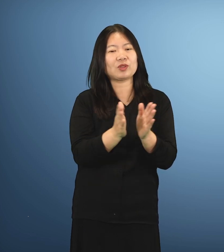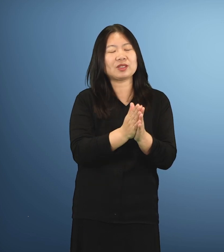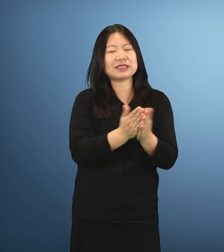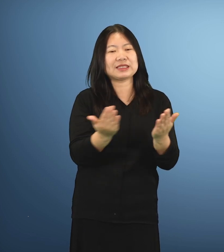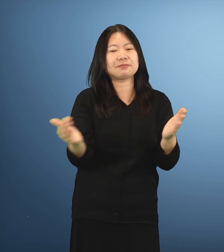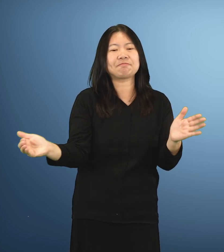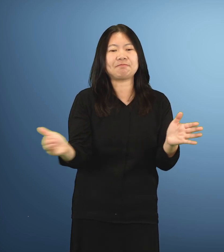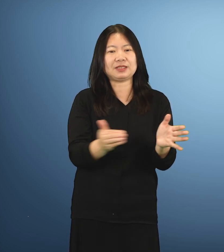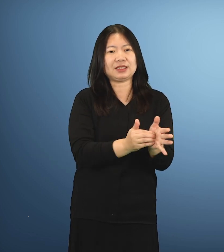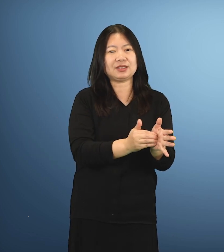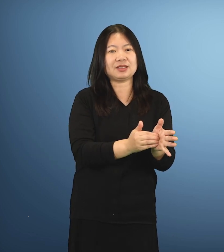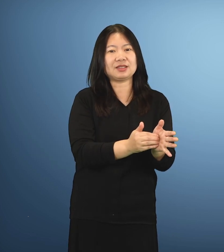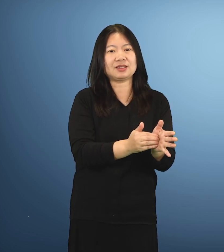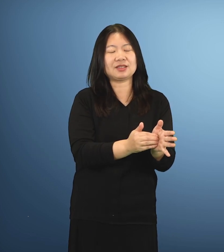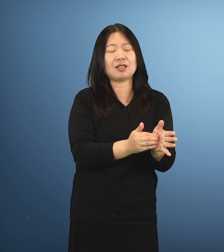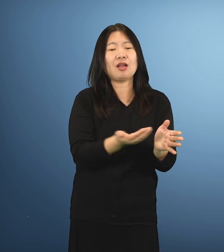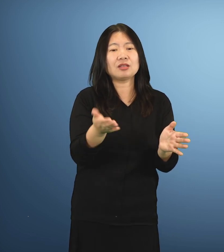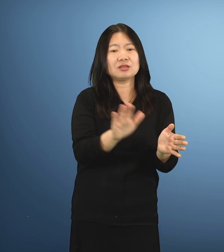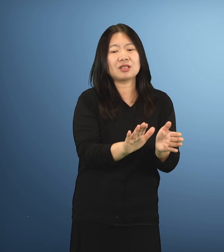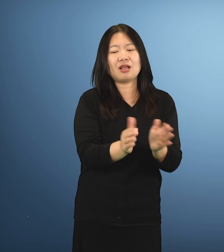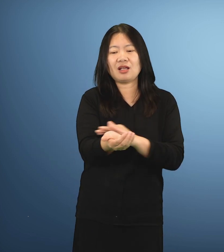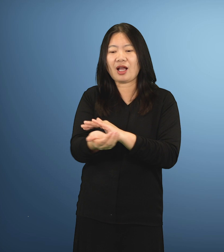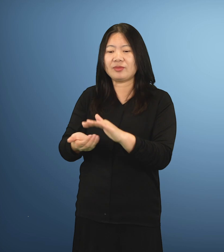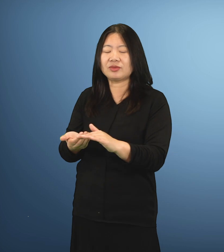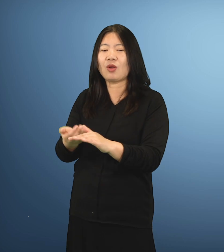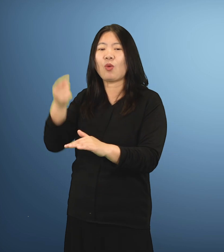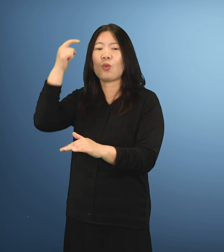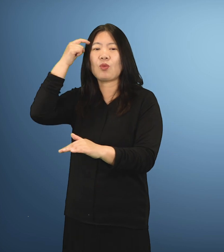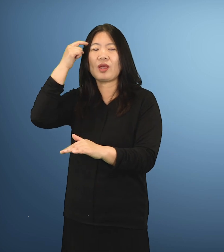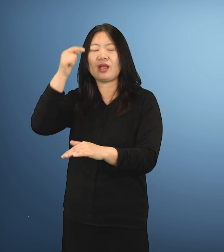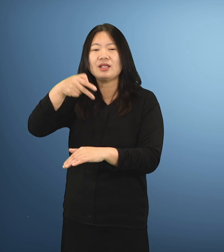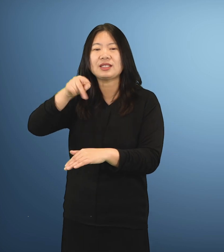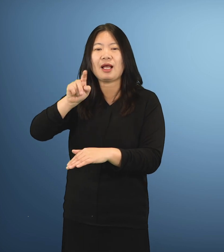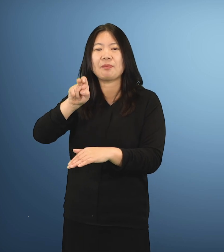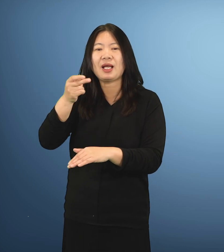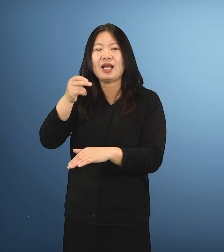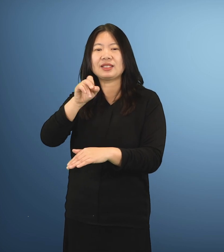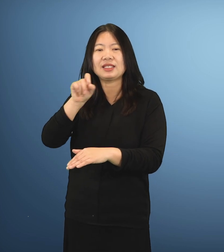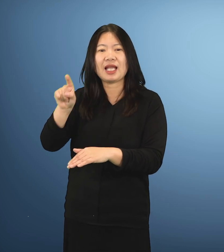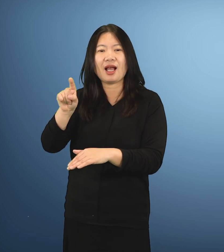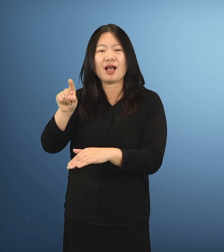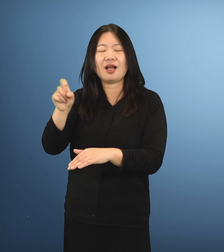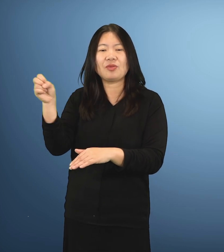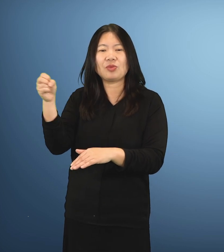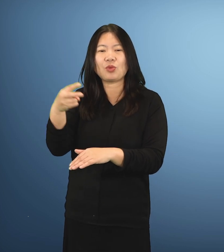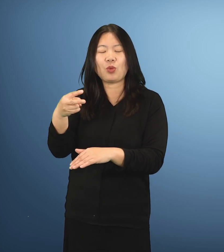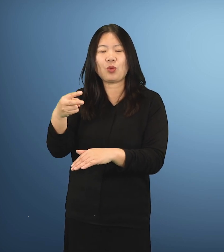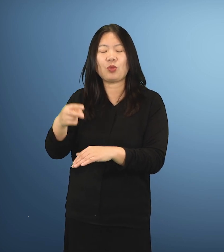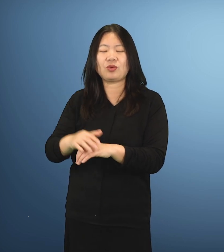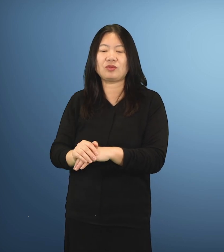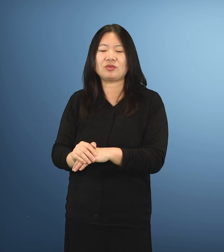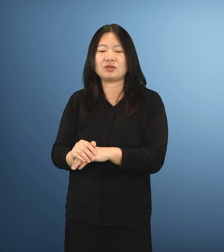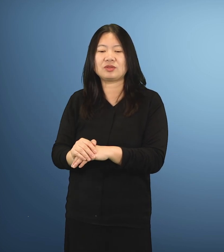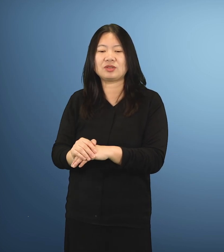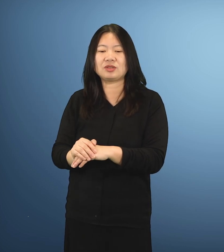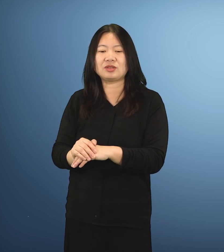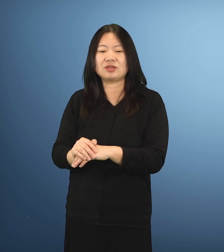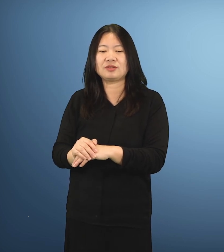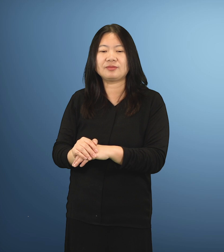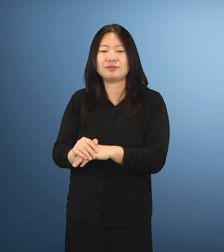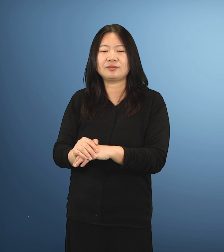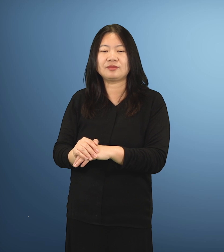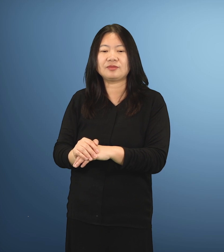왜 이랬는가 이 말이에요. 여기는. 자, 이것은 구약적 배경을 안고 있기 때문입니다.